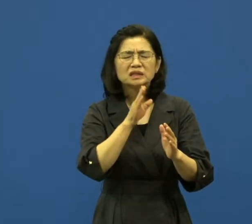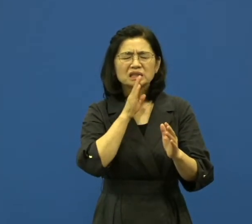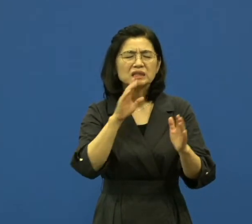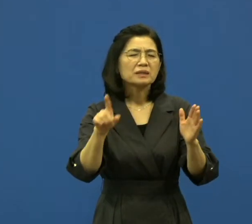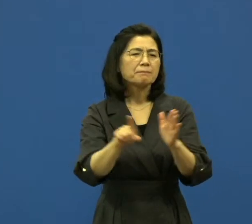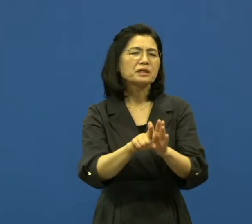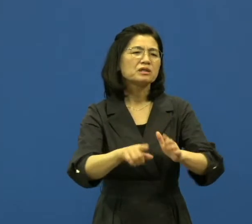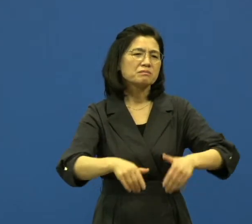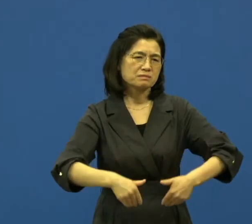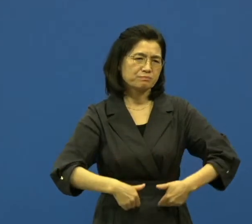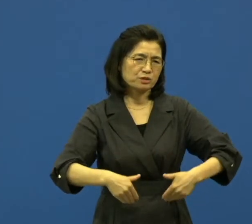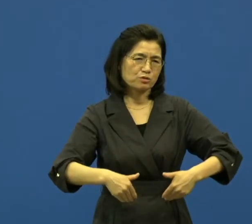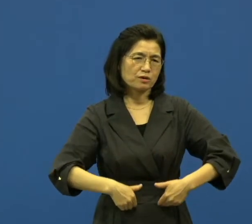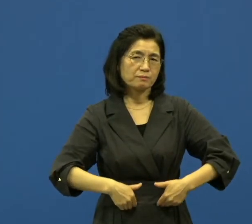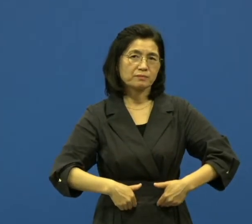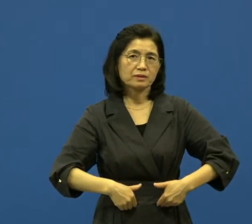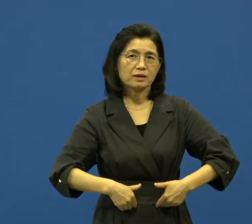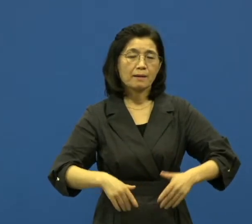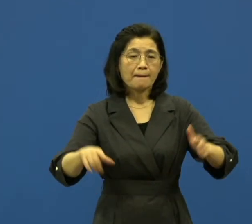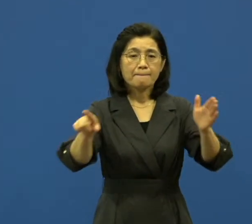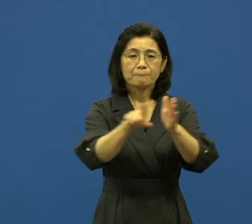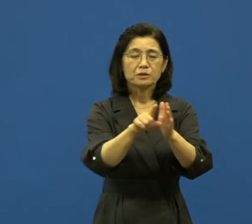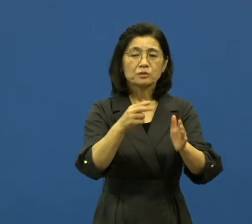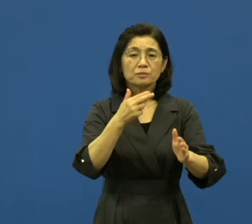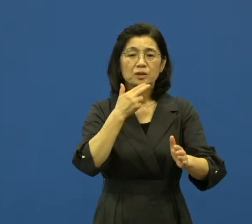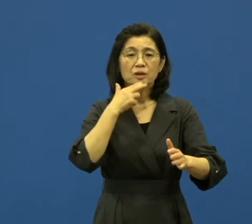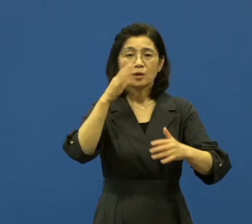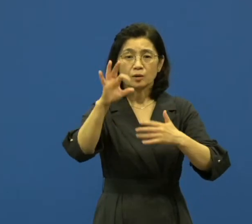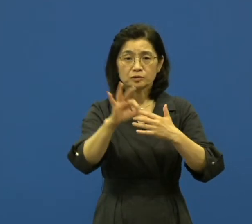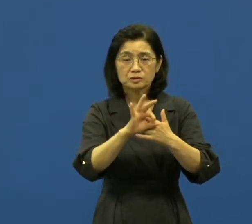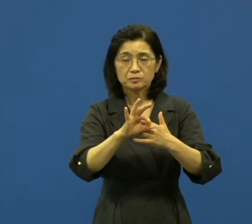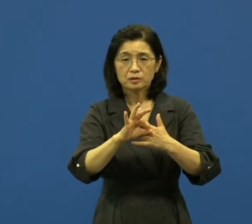믿음이 없이는 여러분 다 나가 떨어져요.